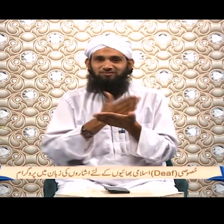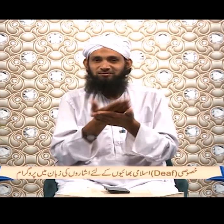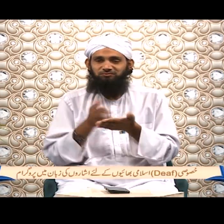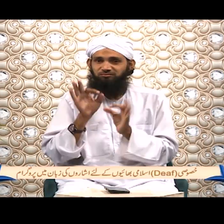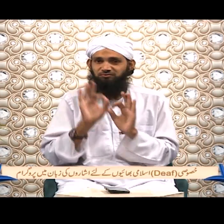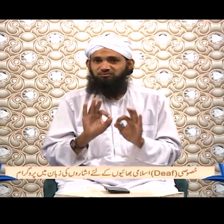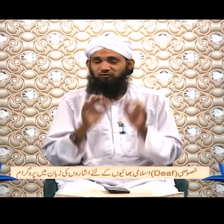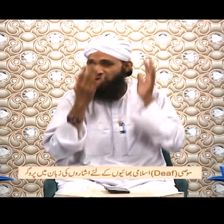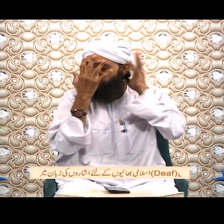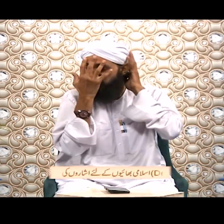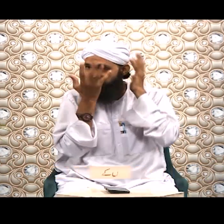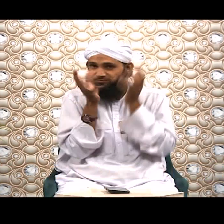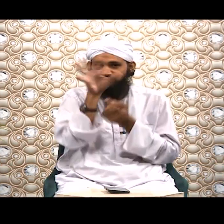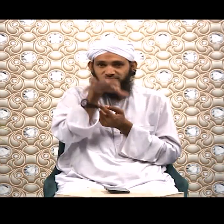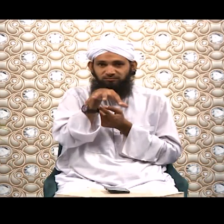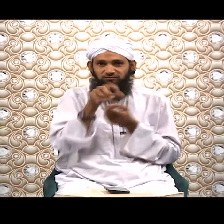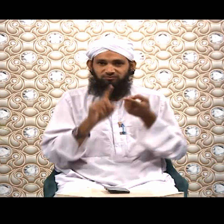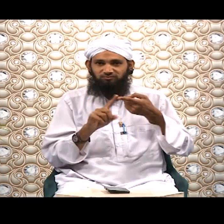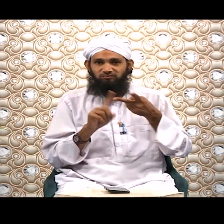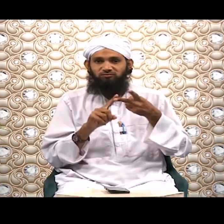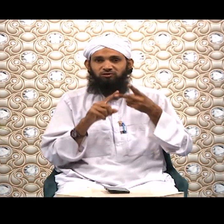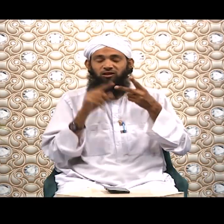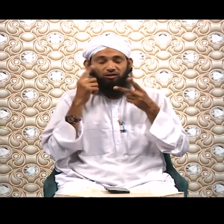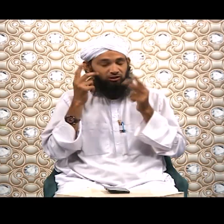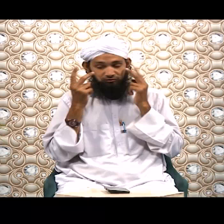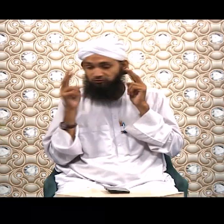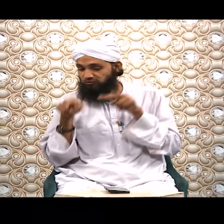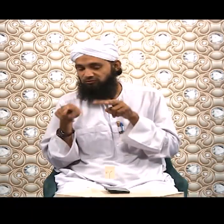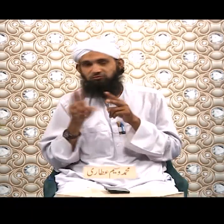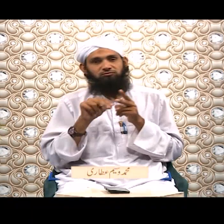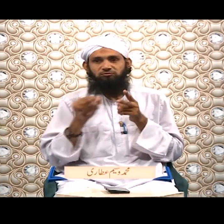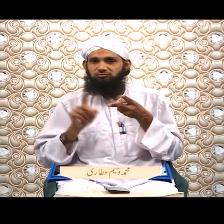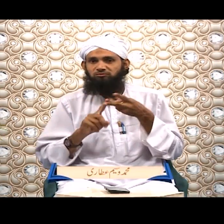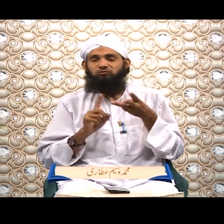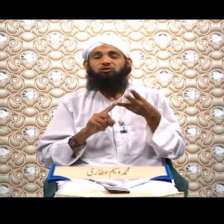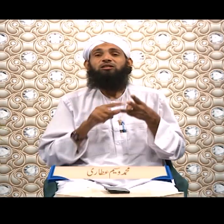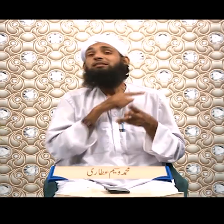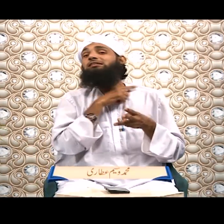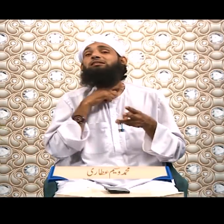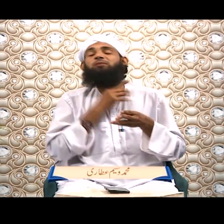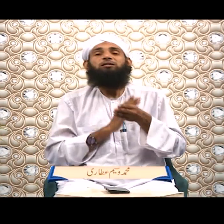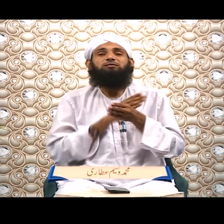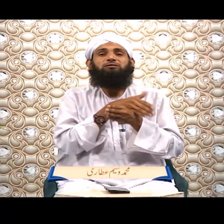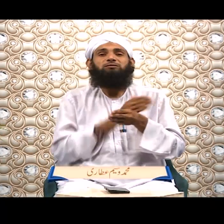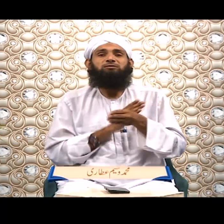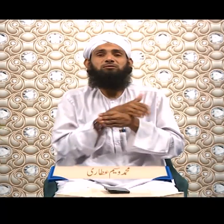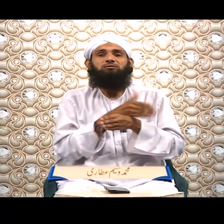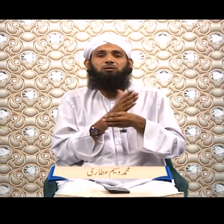پیشانی کے بل لٹا دیا، ان کے چہرے سے نظر ہٹا لی، ان کے گلے پر چھری چلا دی، لیکن چھری نے اپنا کام نہ